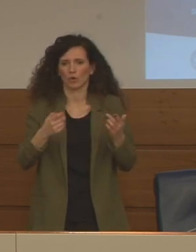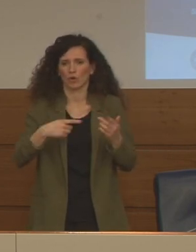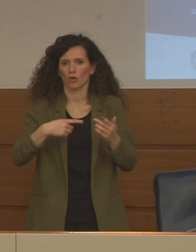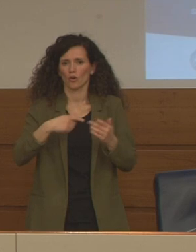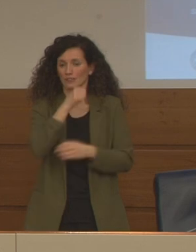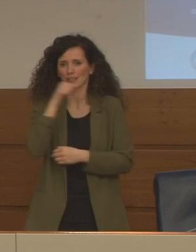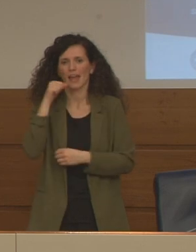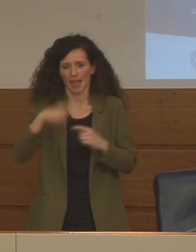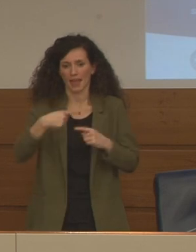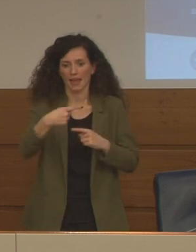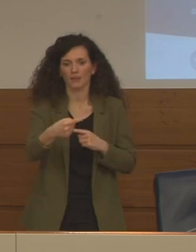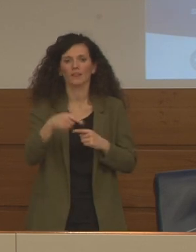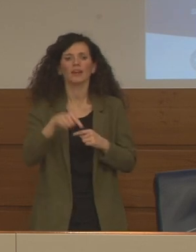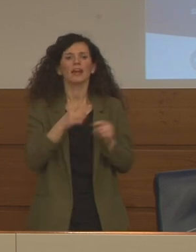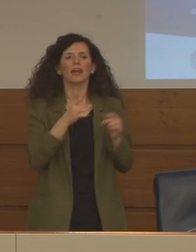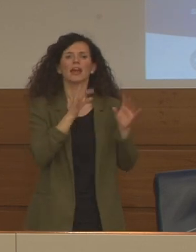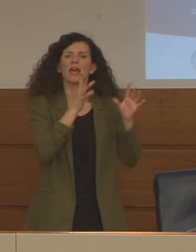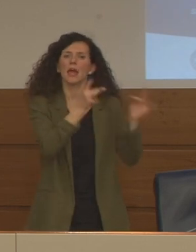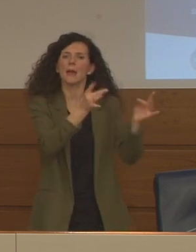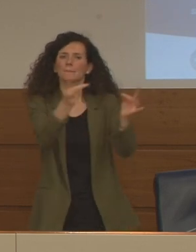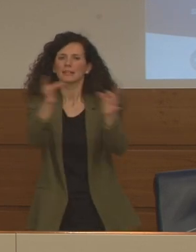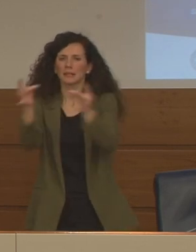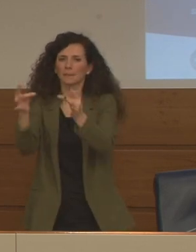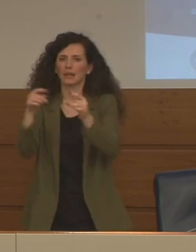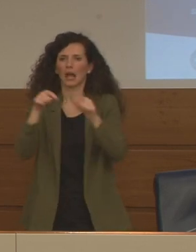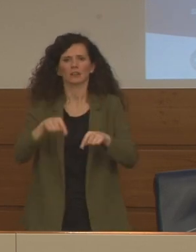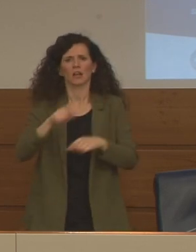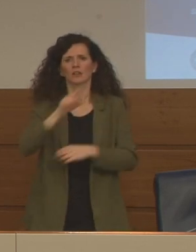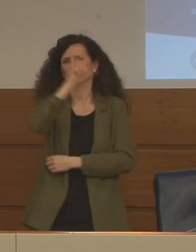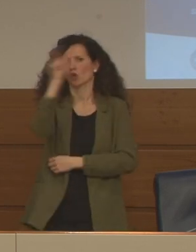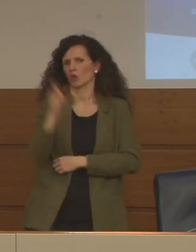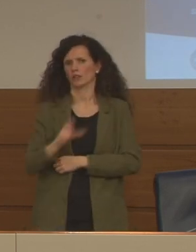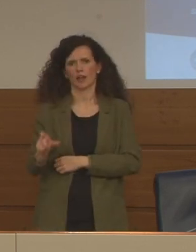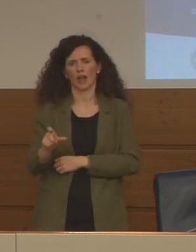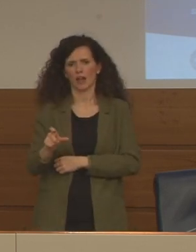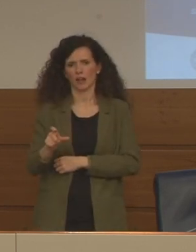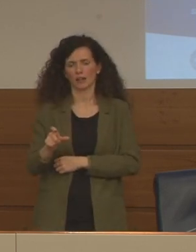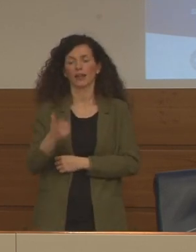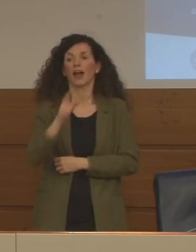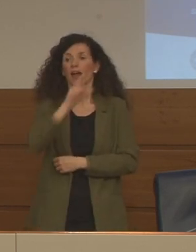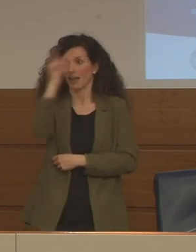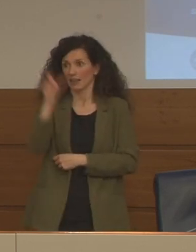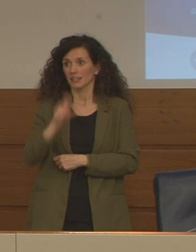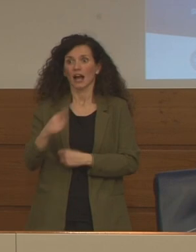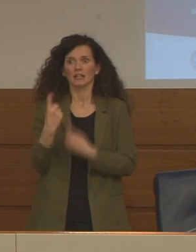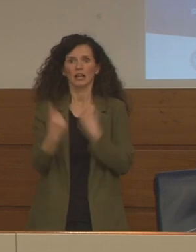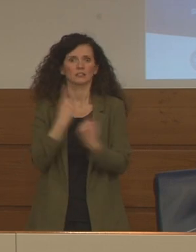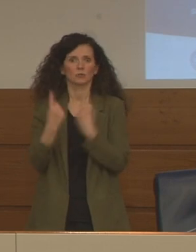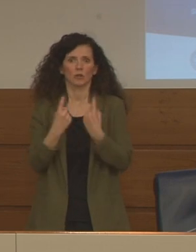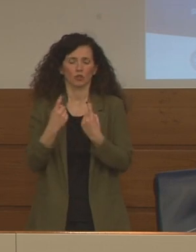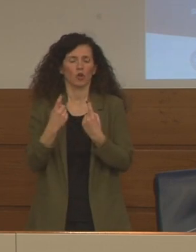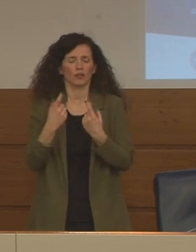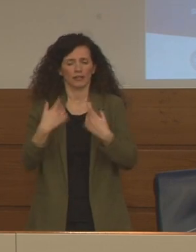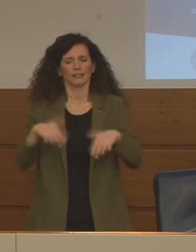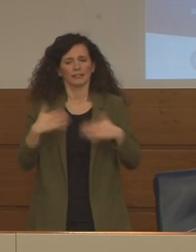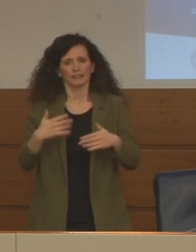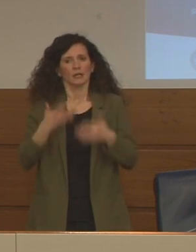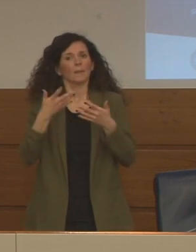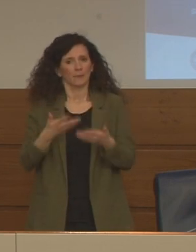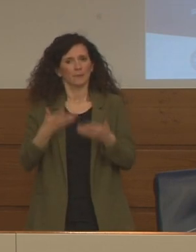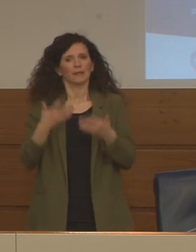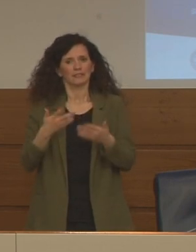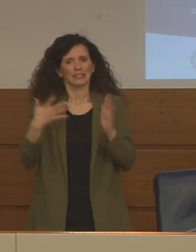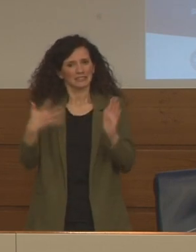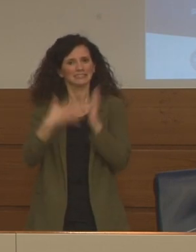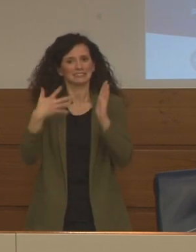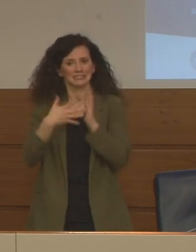questa e un'epidemia che tocca l'italia in questo momento la tocca in maniera particolarmente pesante in alcune aree del paese ma come state